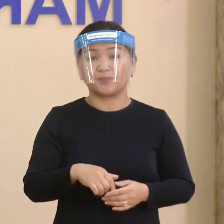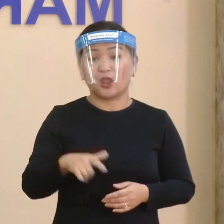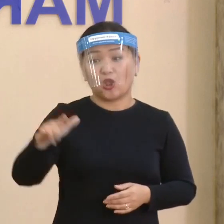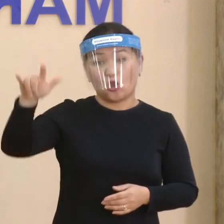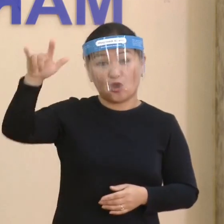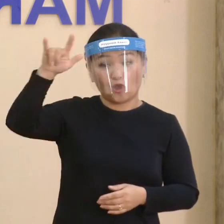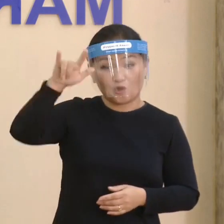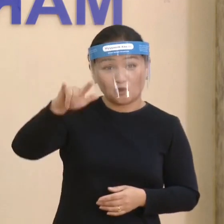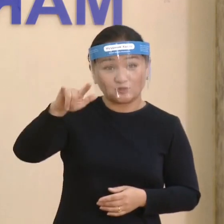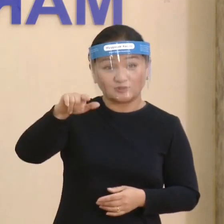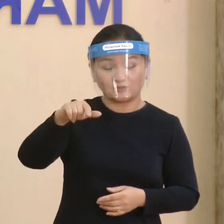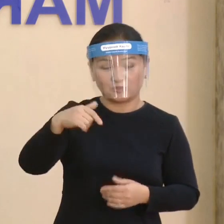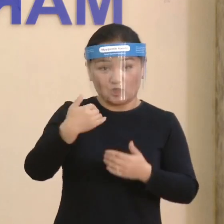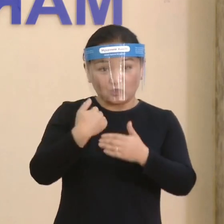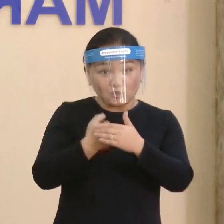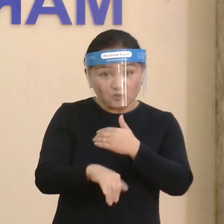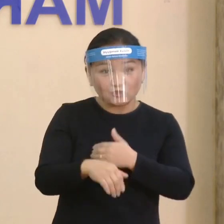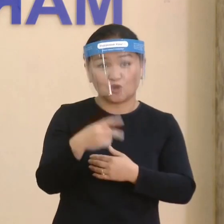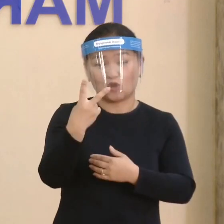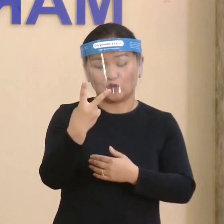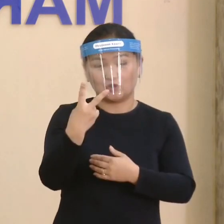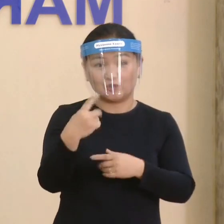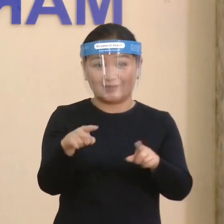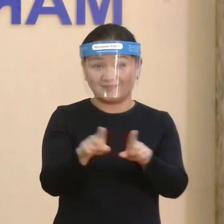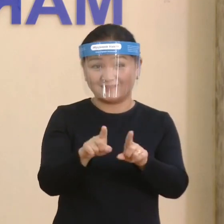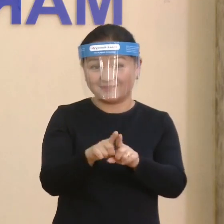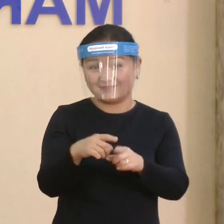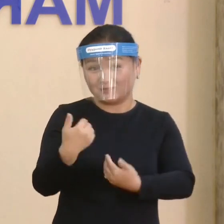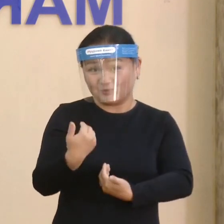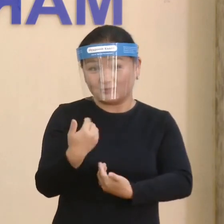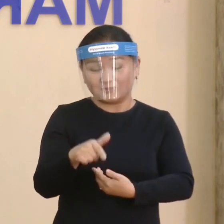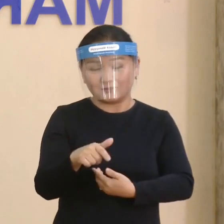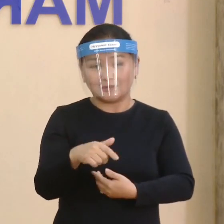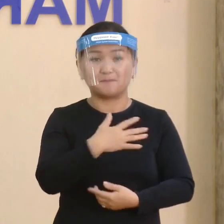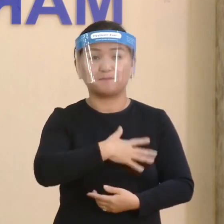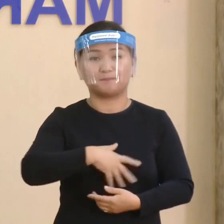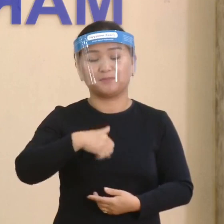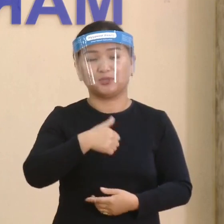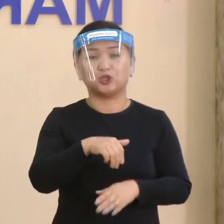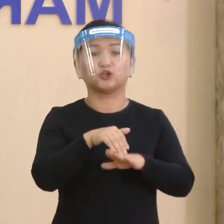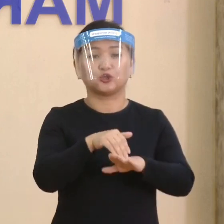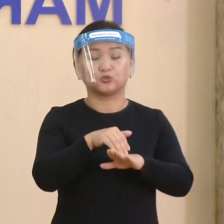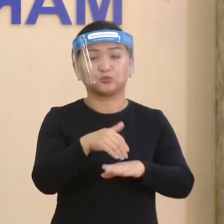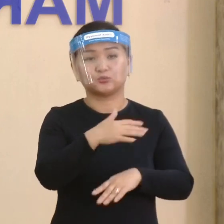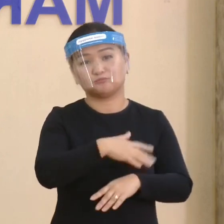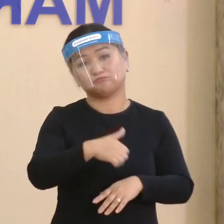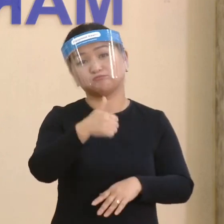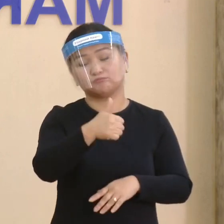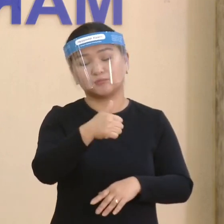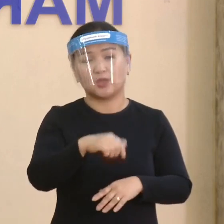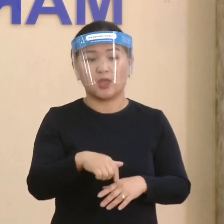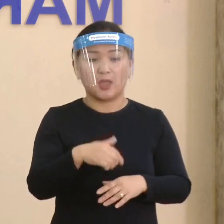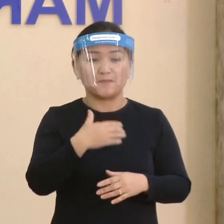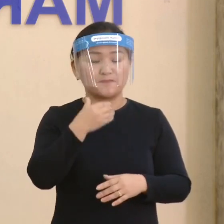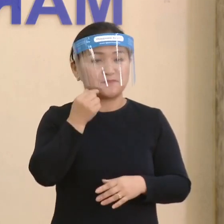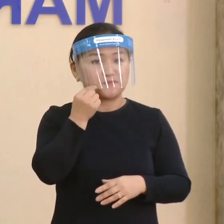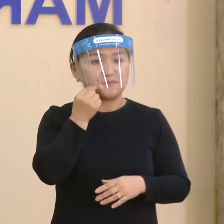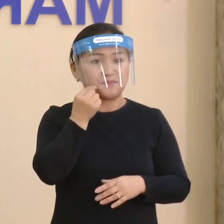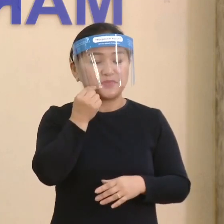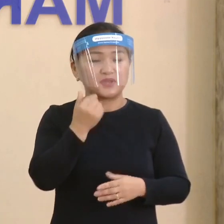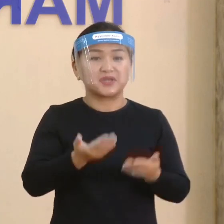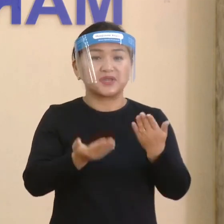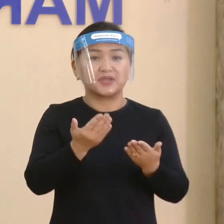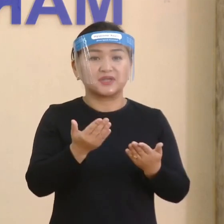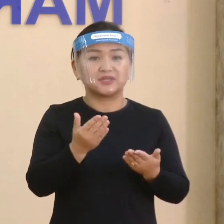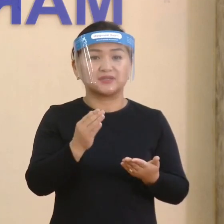нисгсээ онгоцонд төрсөн хоёр ихрийг. За энэ хоёр ихрийн биеийн байдал бол доктортой байгаа. Биеийн бага байгаа учраас